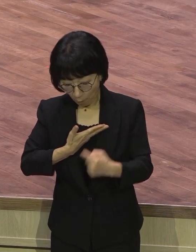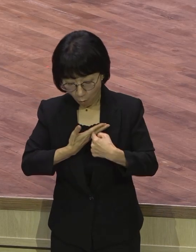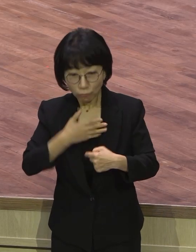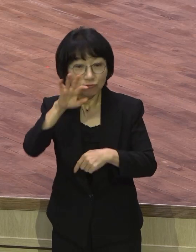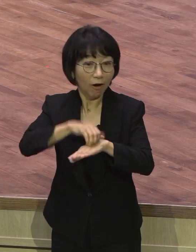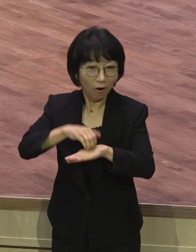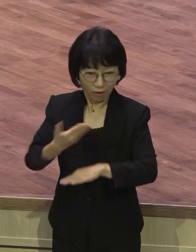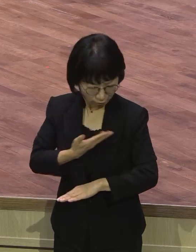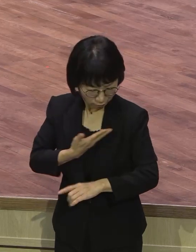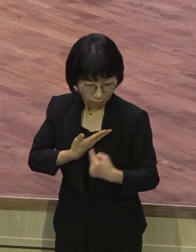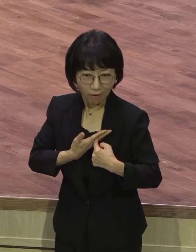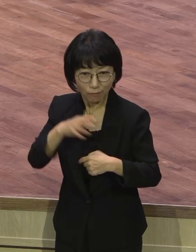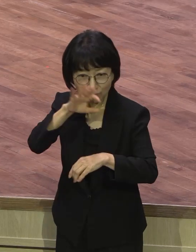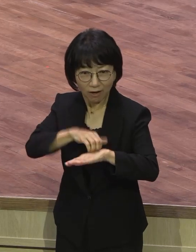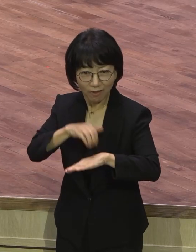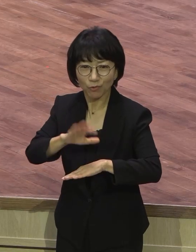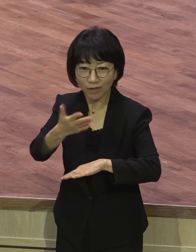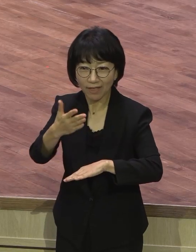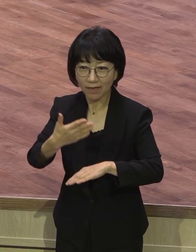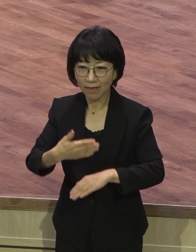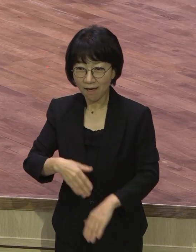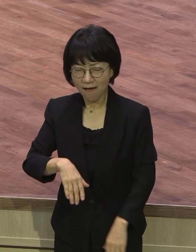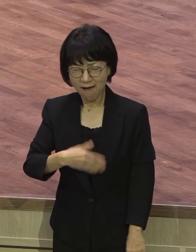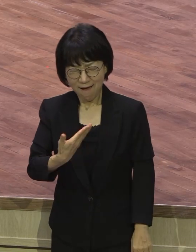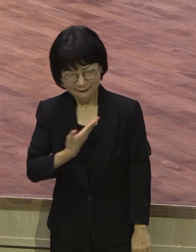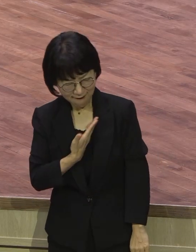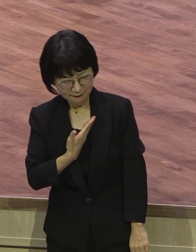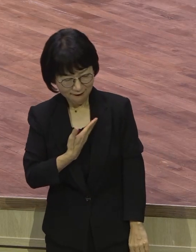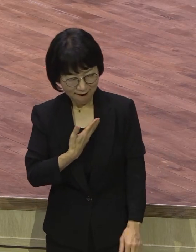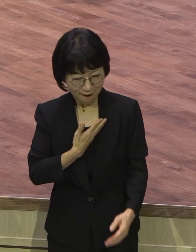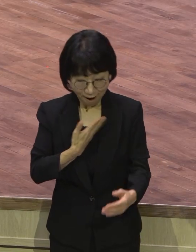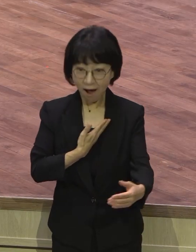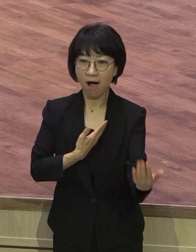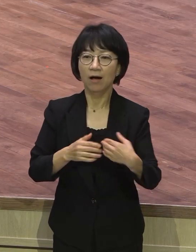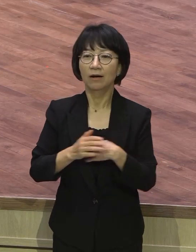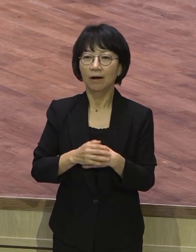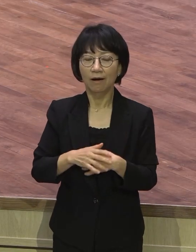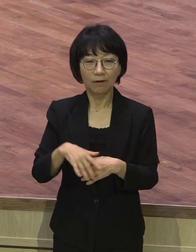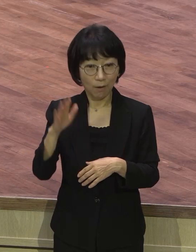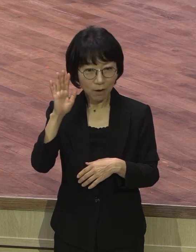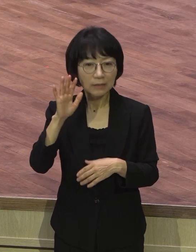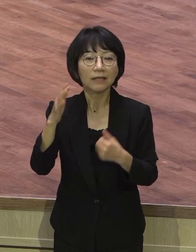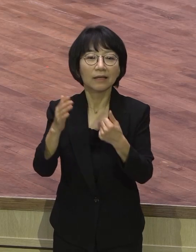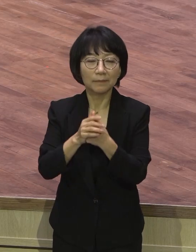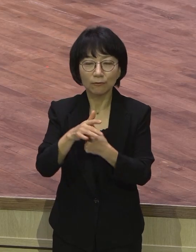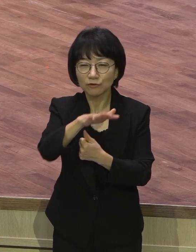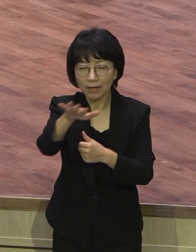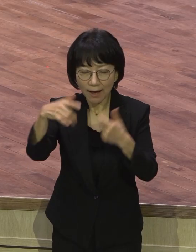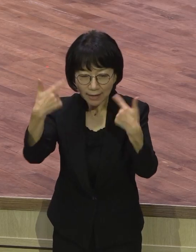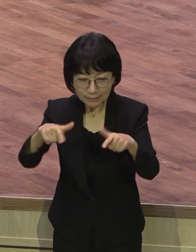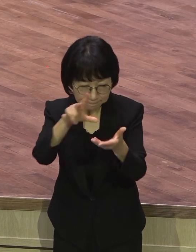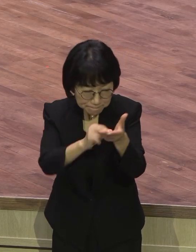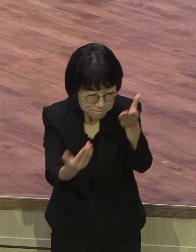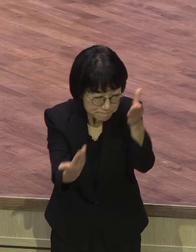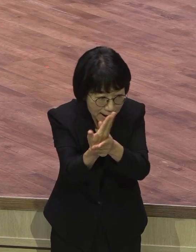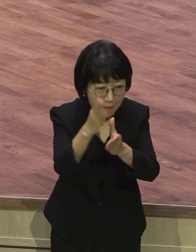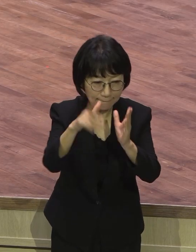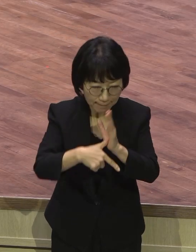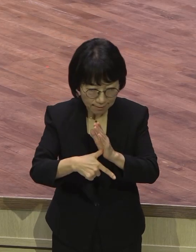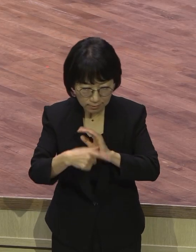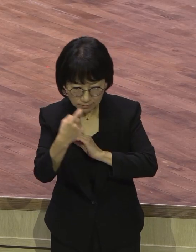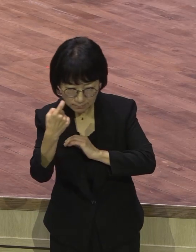고백하고 이렇게 문제와 사건에 대해서 영적인 시각으로 바꾸어야 돼 불신자하고